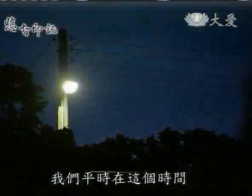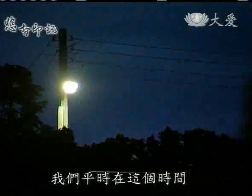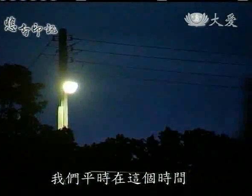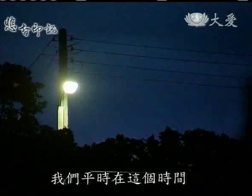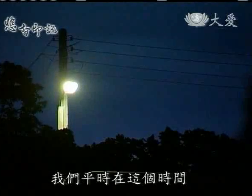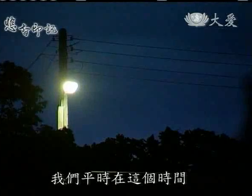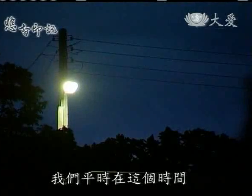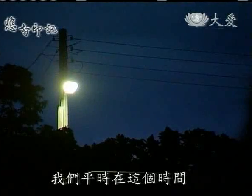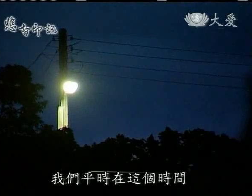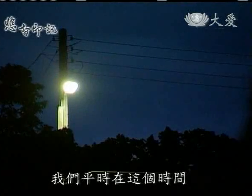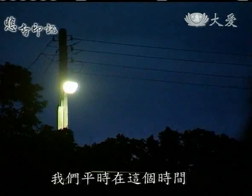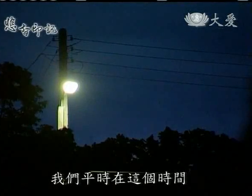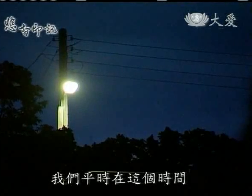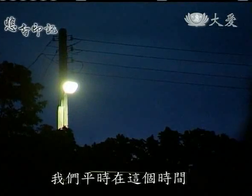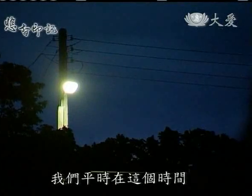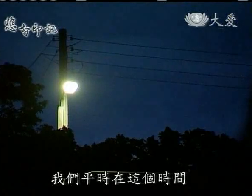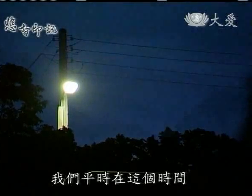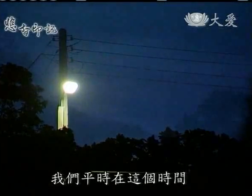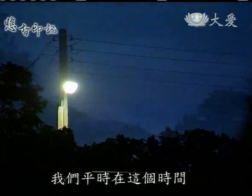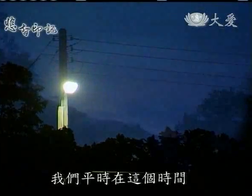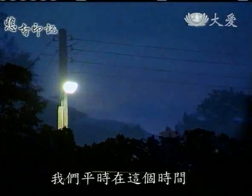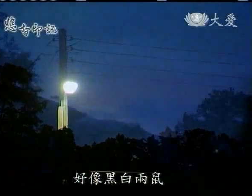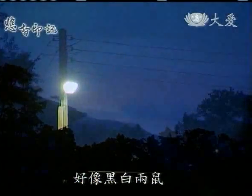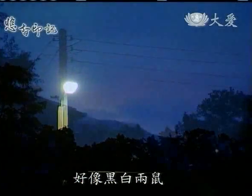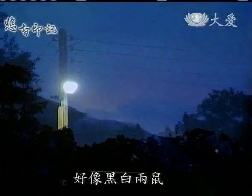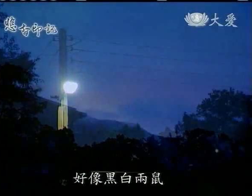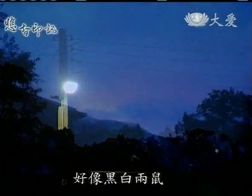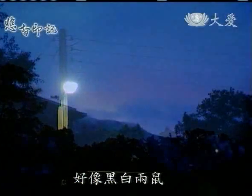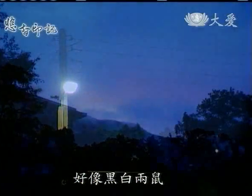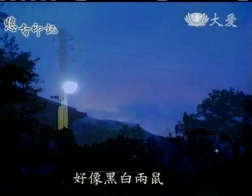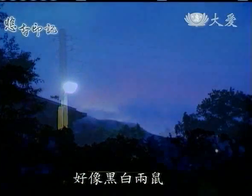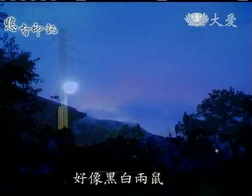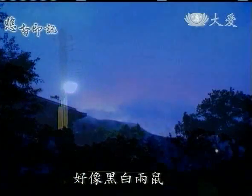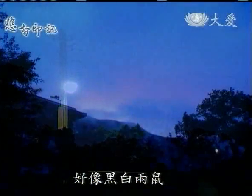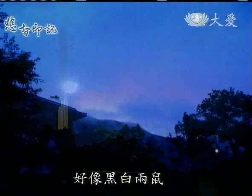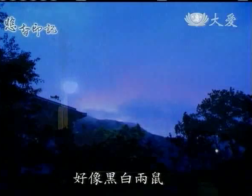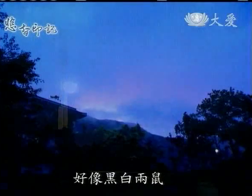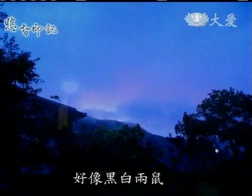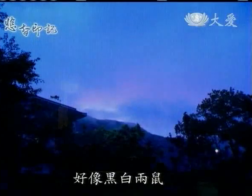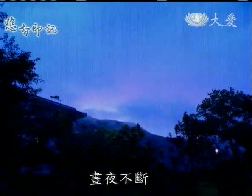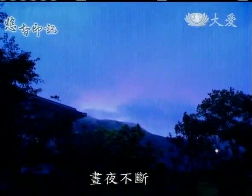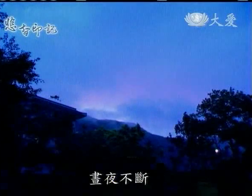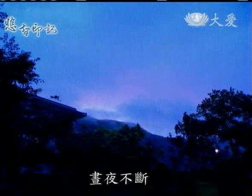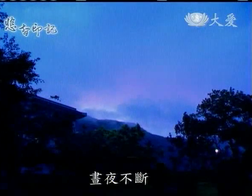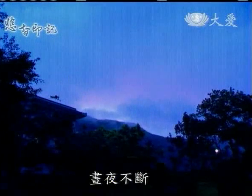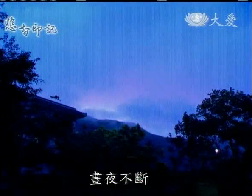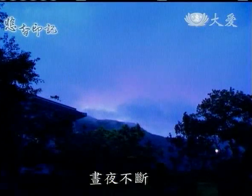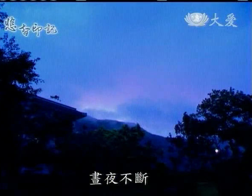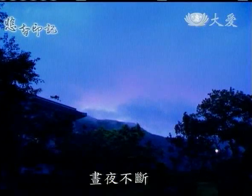时呀，伫这个时间。好亲像乌白日子，天也不